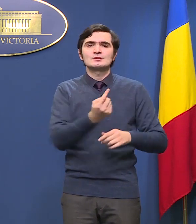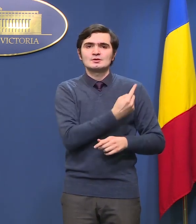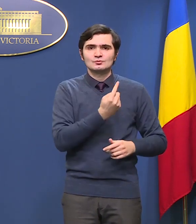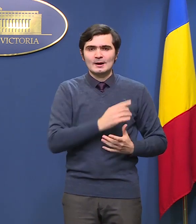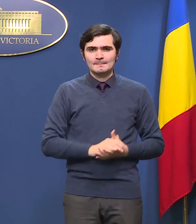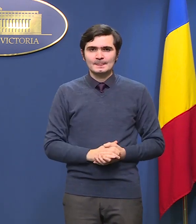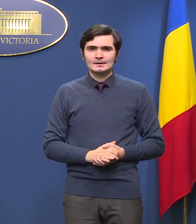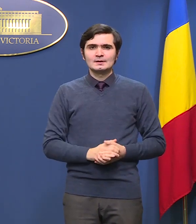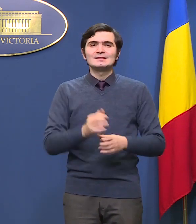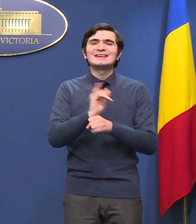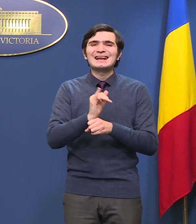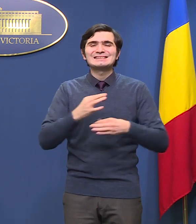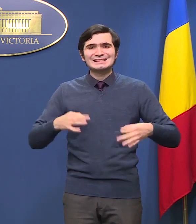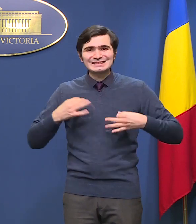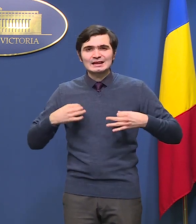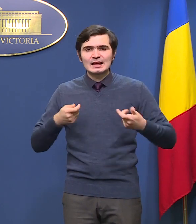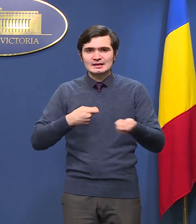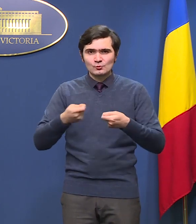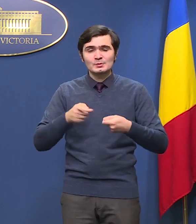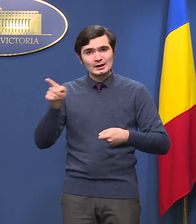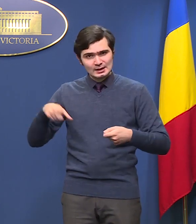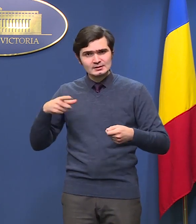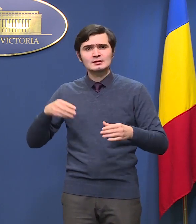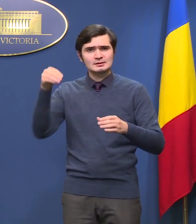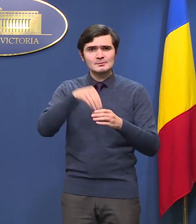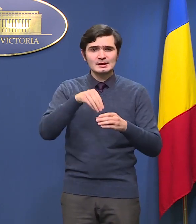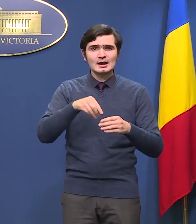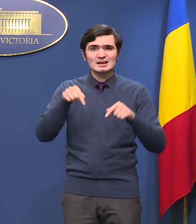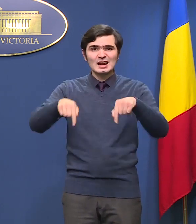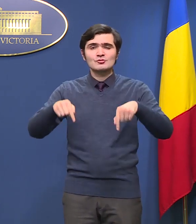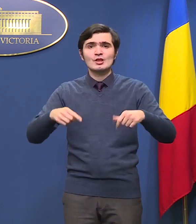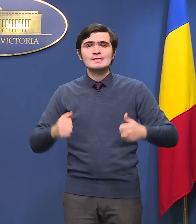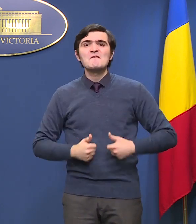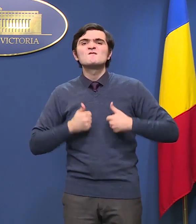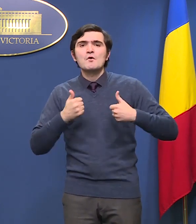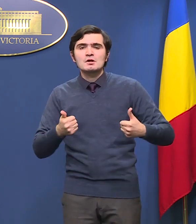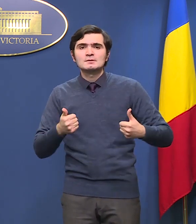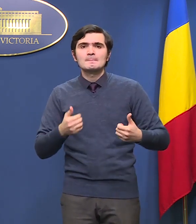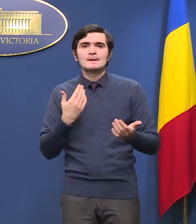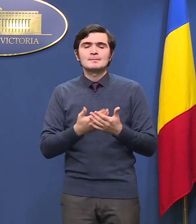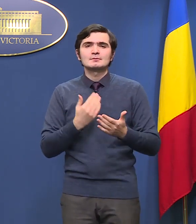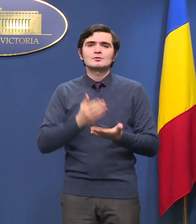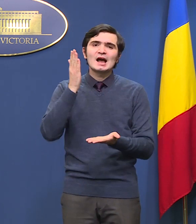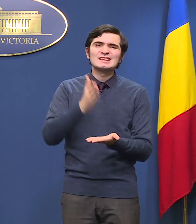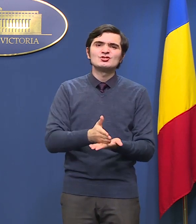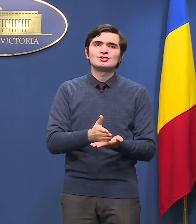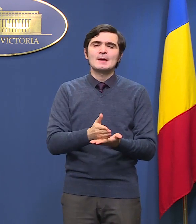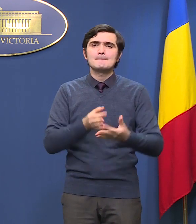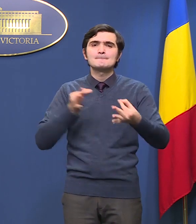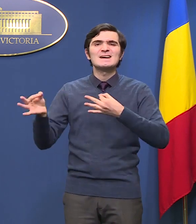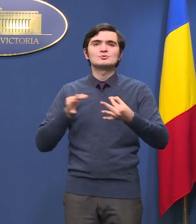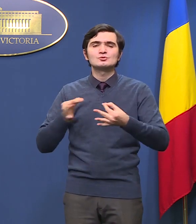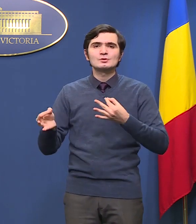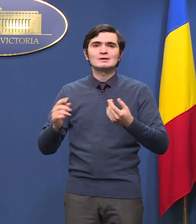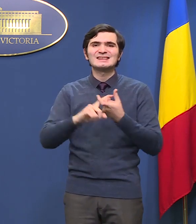sănătate publică sunt implicate de asemenea în efortul de a decide măsurile privitoare